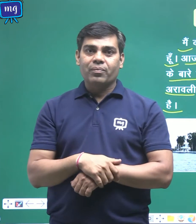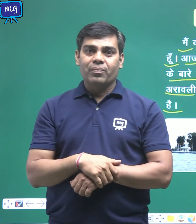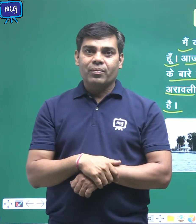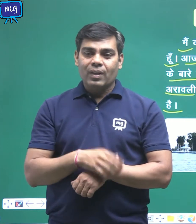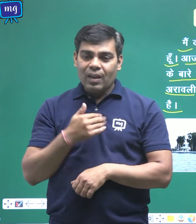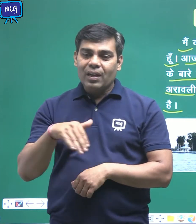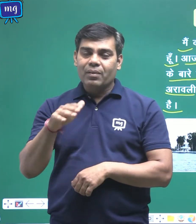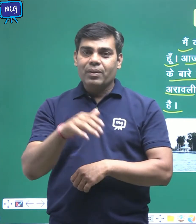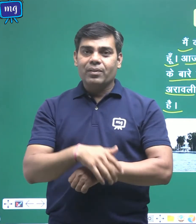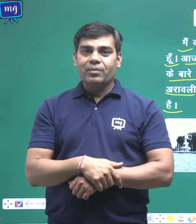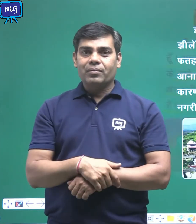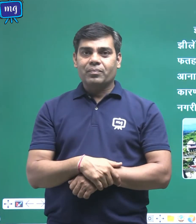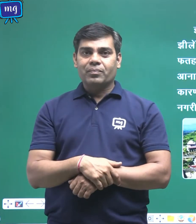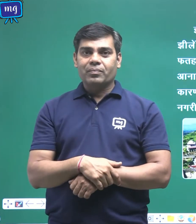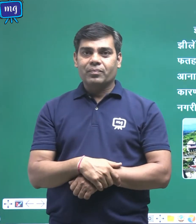आगे बढ़े।